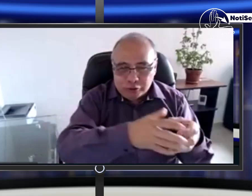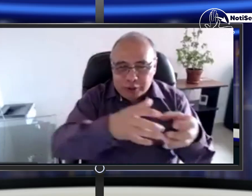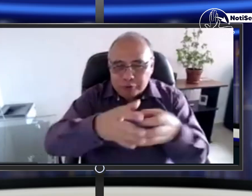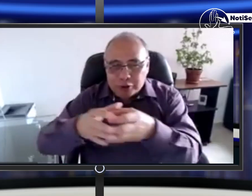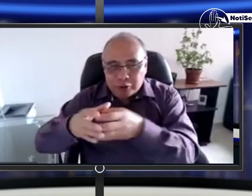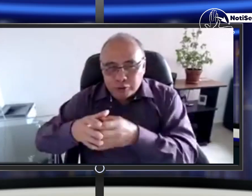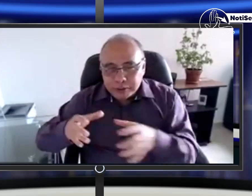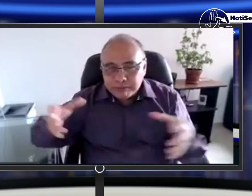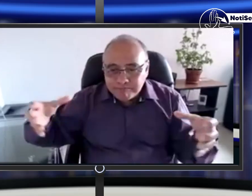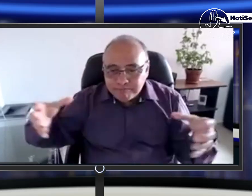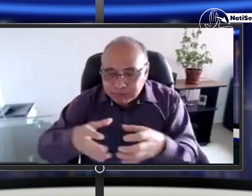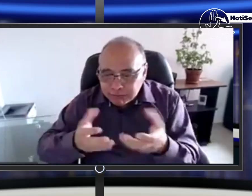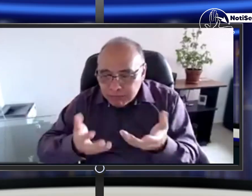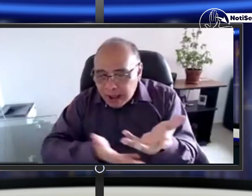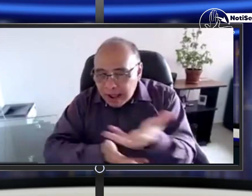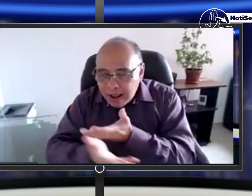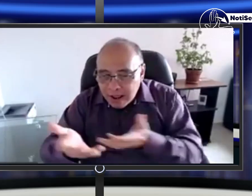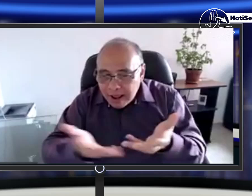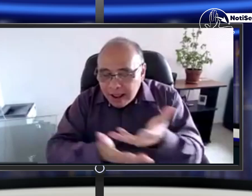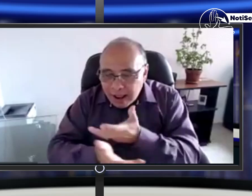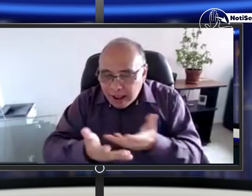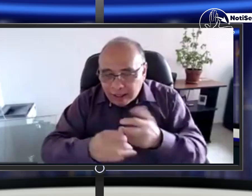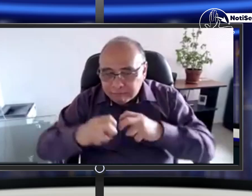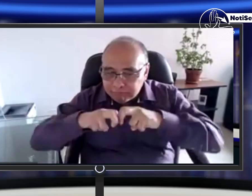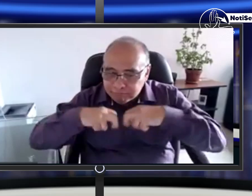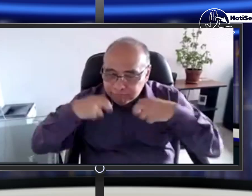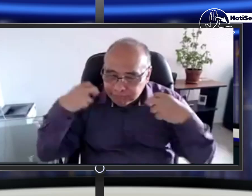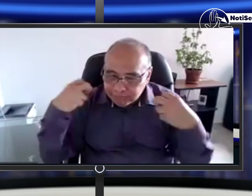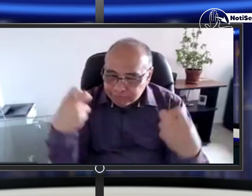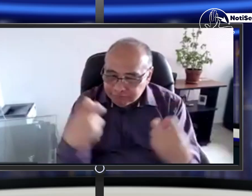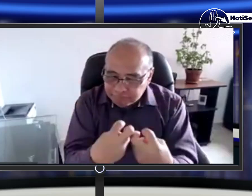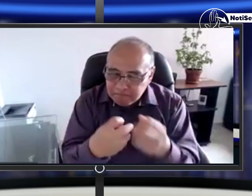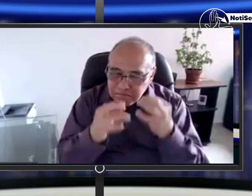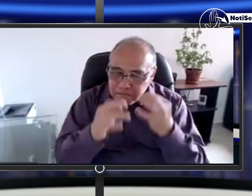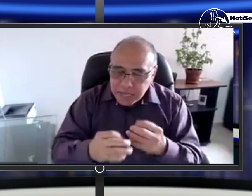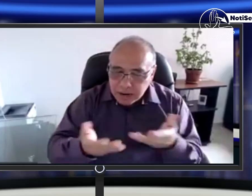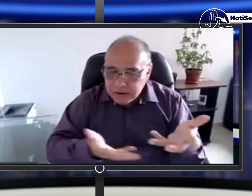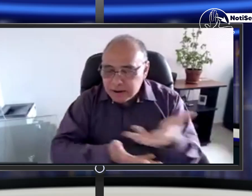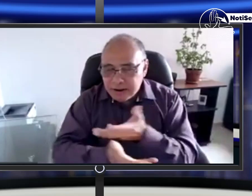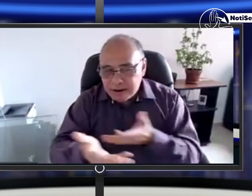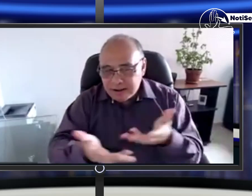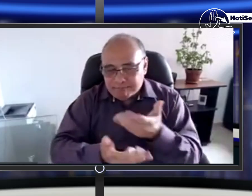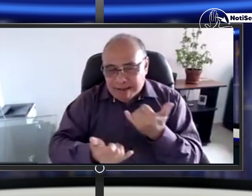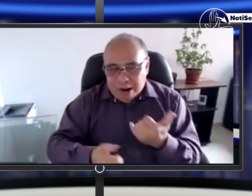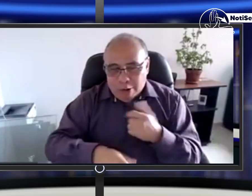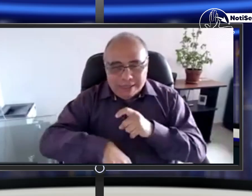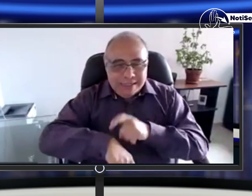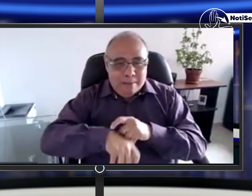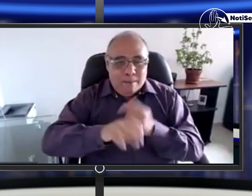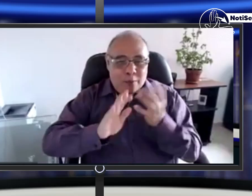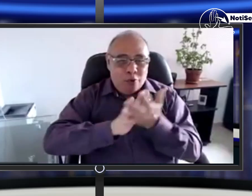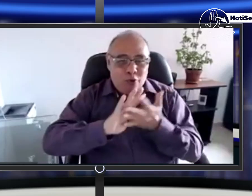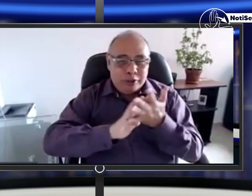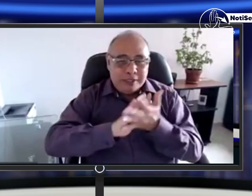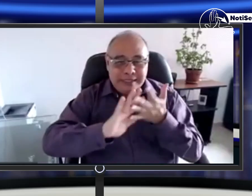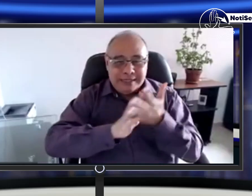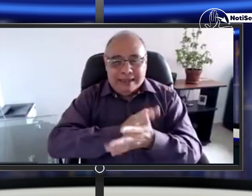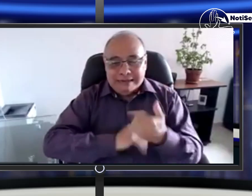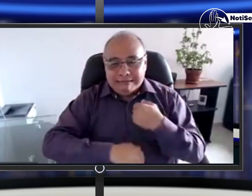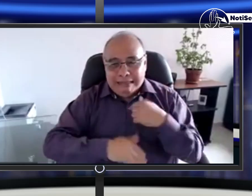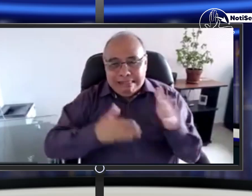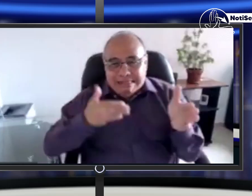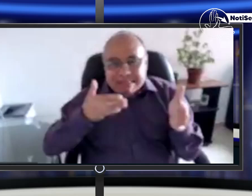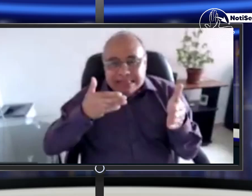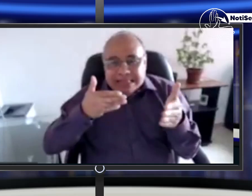una mesa técnica más adelante con las asociaciones de las personas sordas y con ustedes, pues para valorar